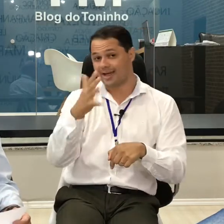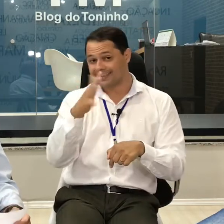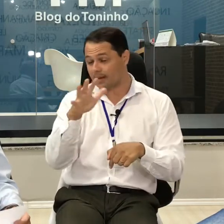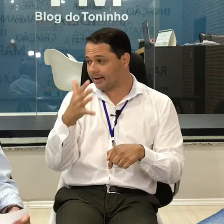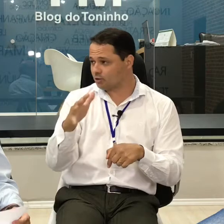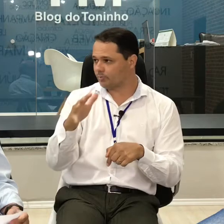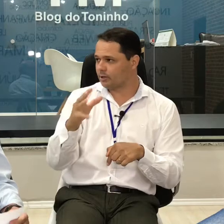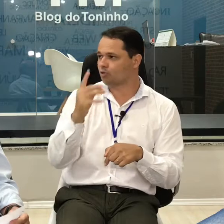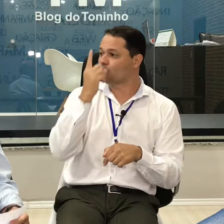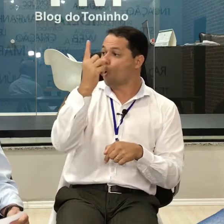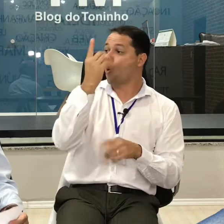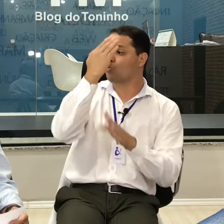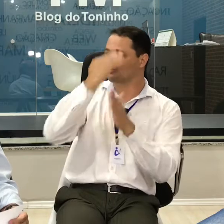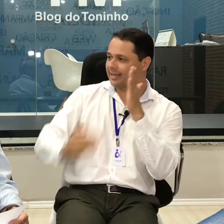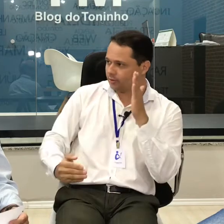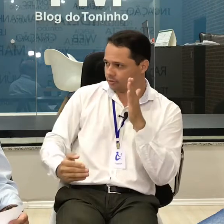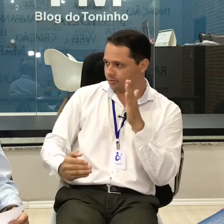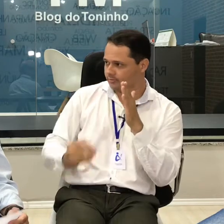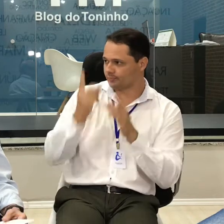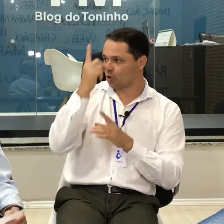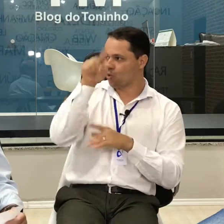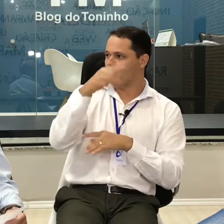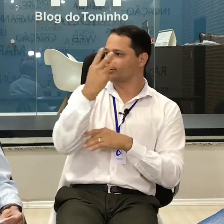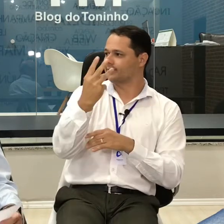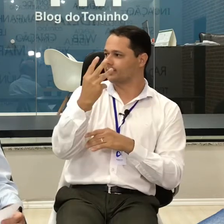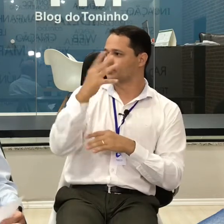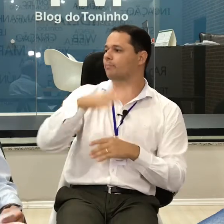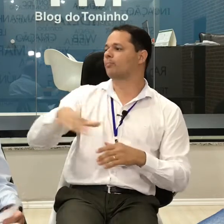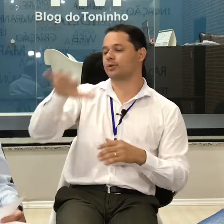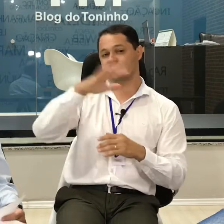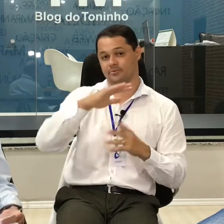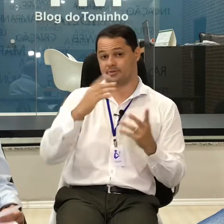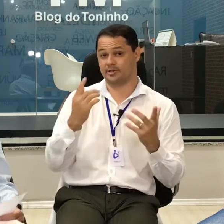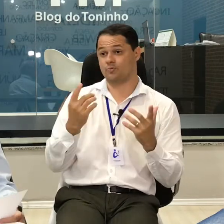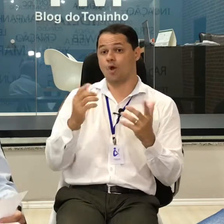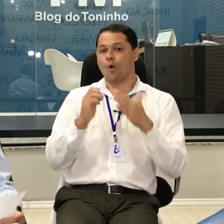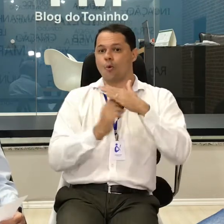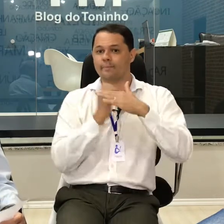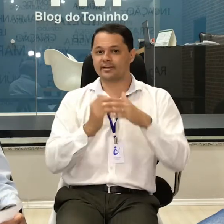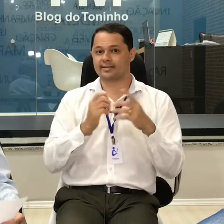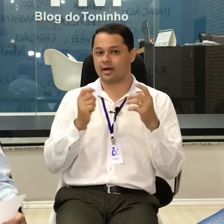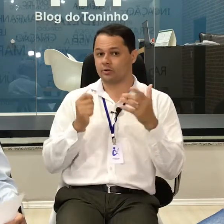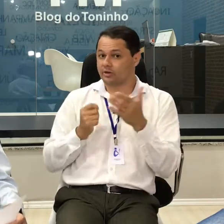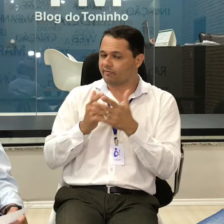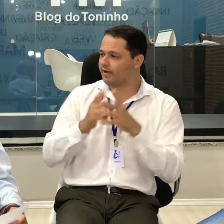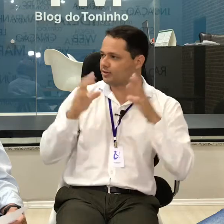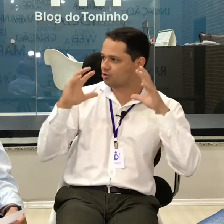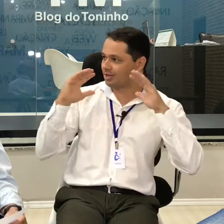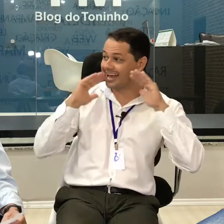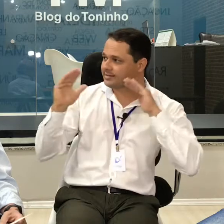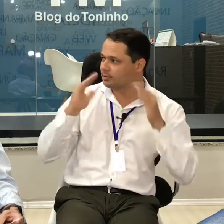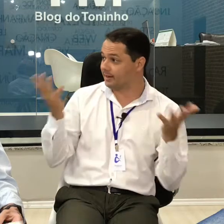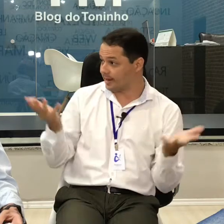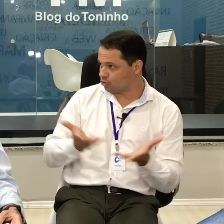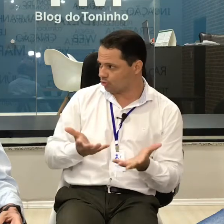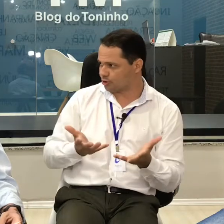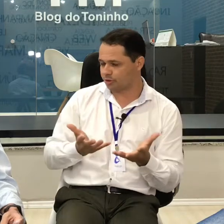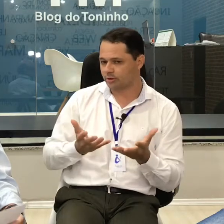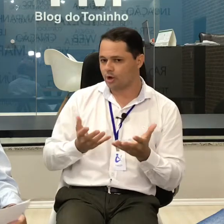dá mais ou menos 1/3 da população. Então, o empresário que investe em acessibilidade hoje,